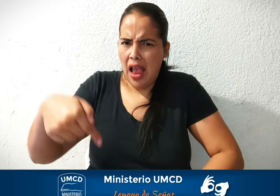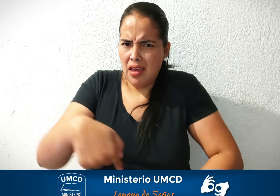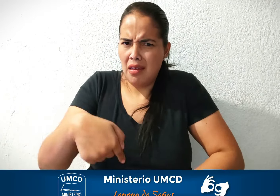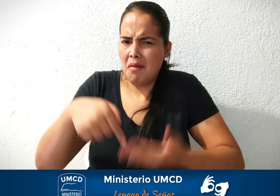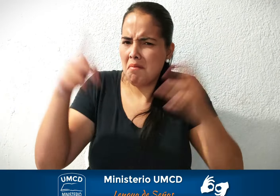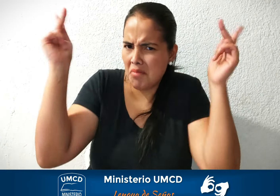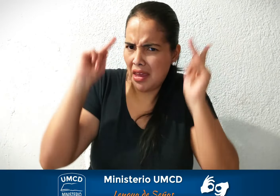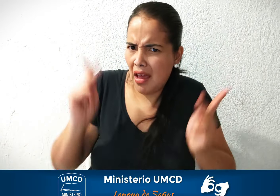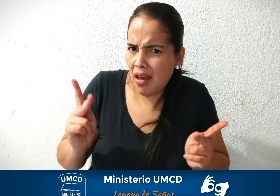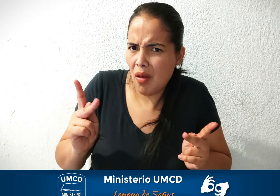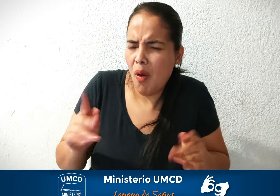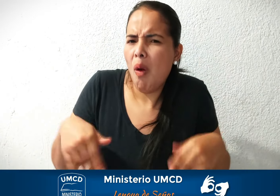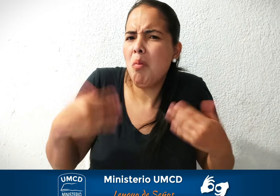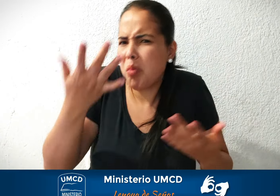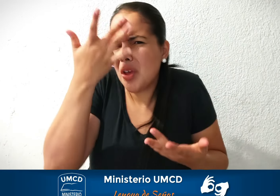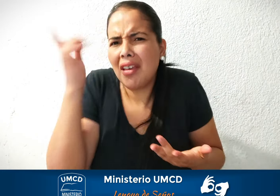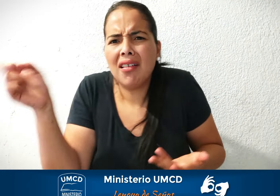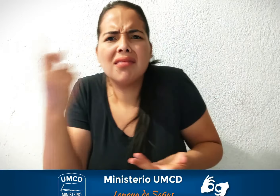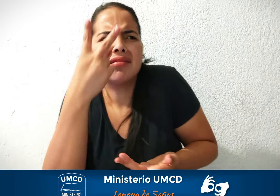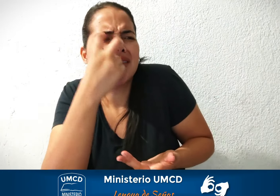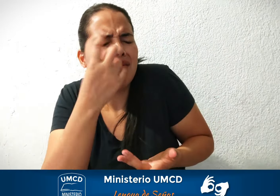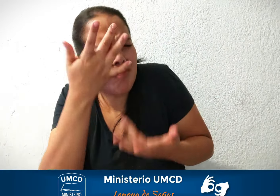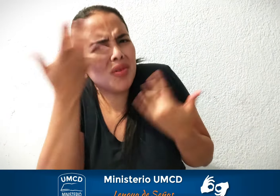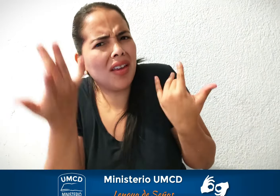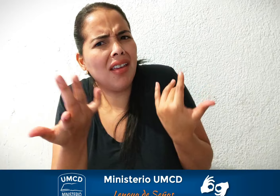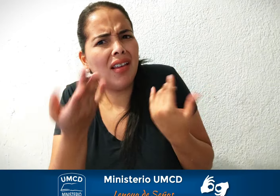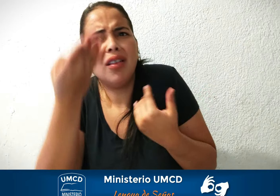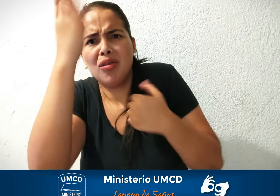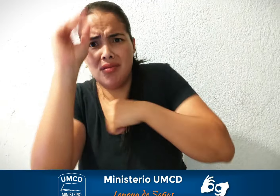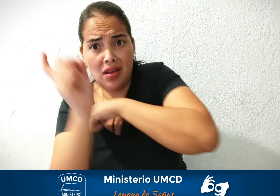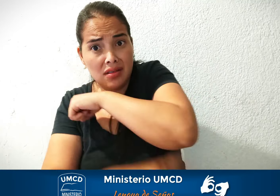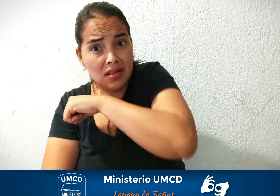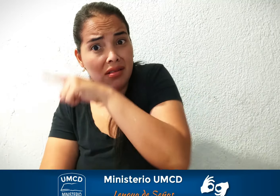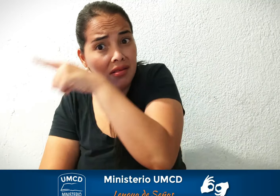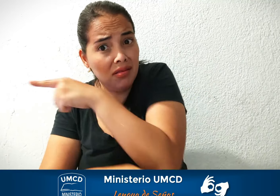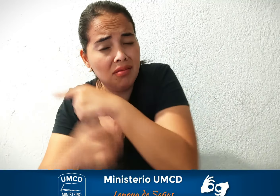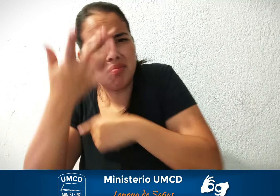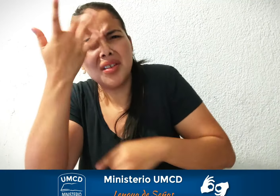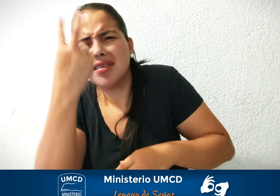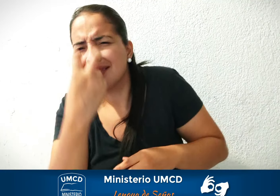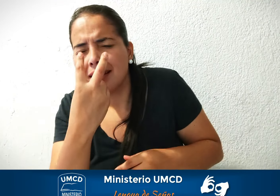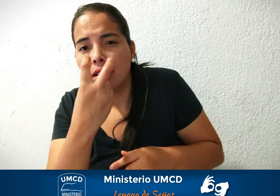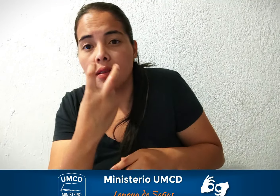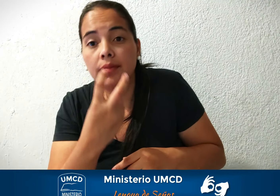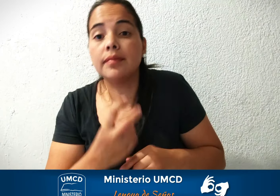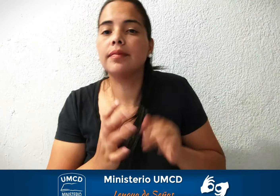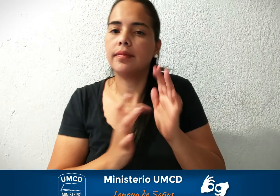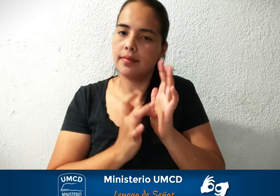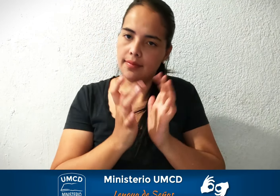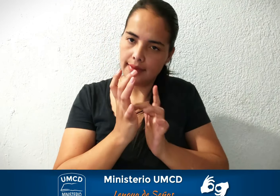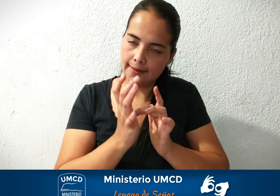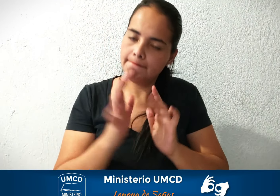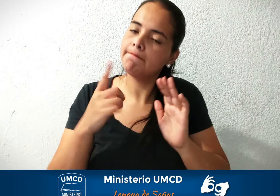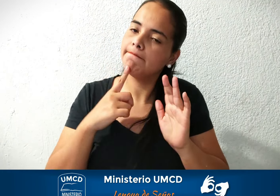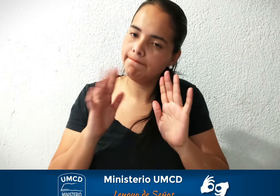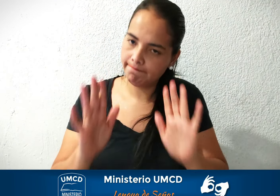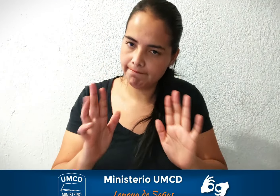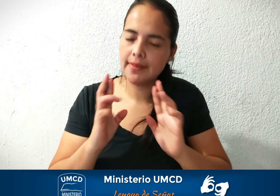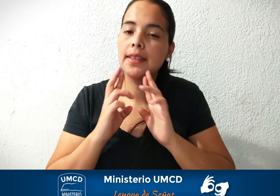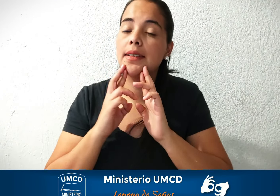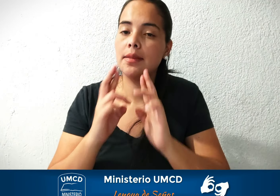¿por qué era ciego a partir de ese racionamiento antiguo? Pues